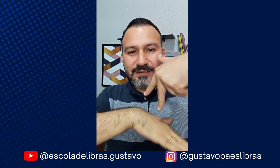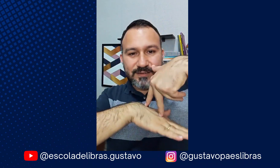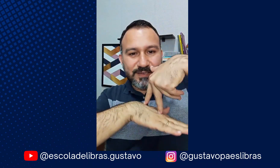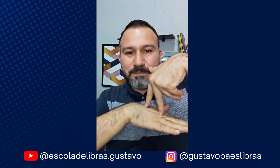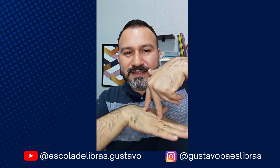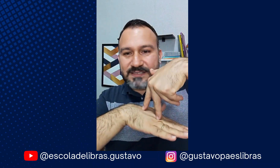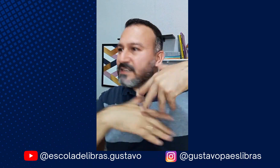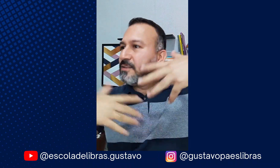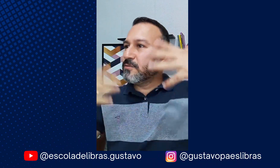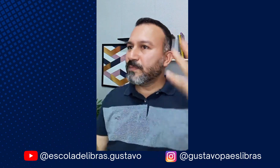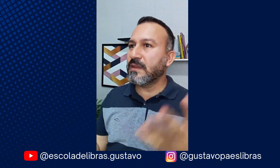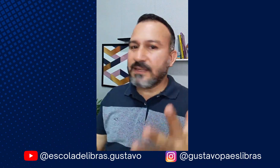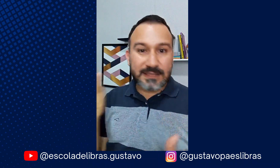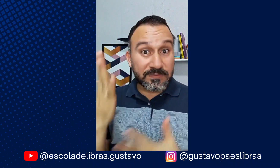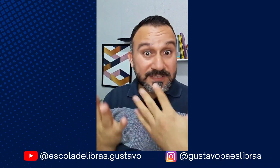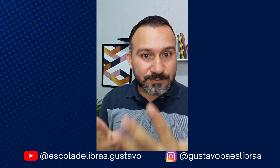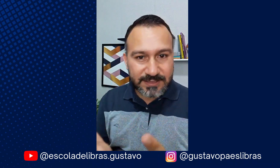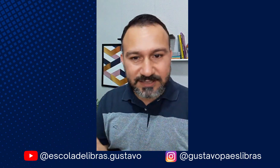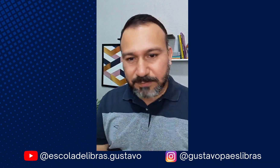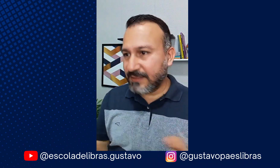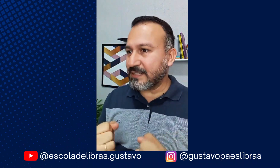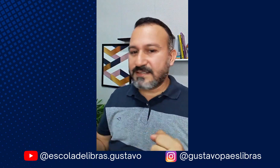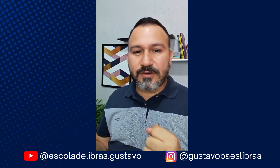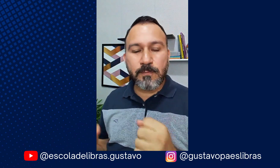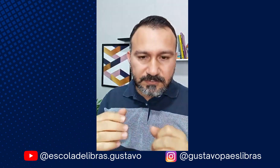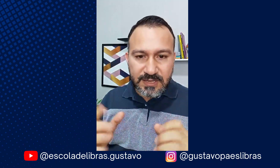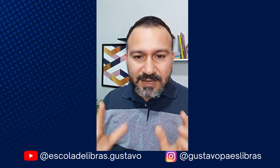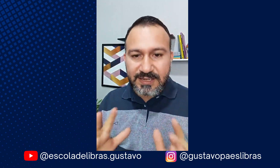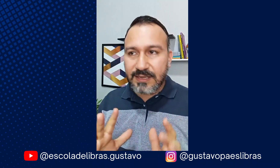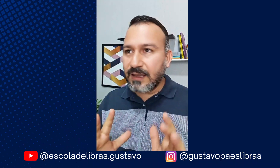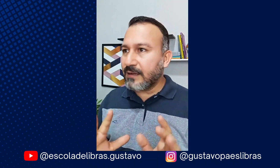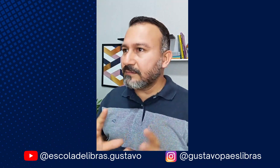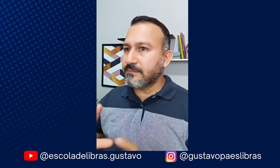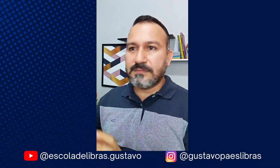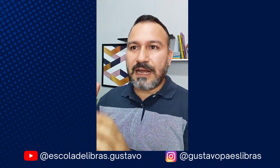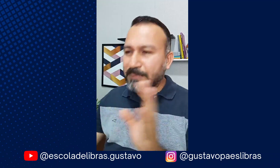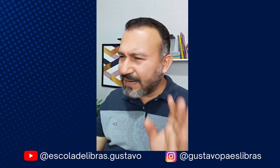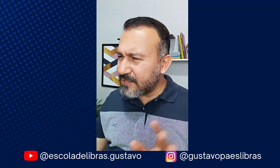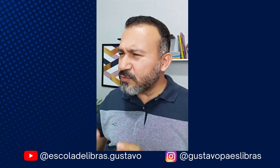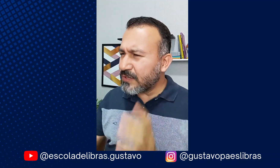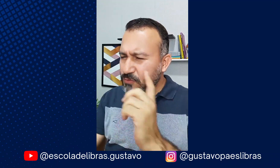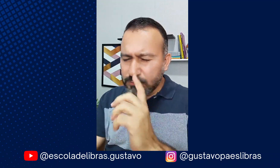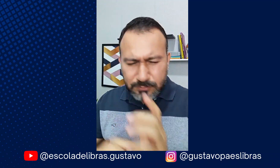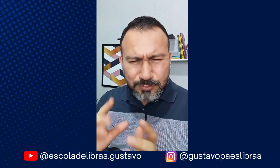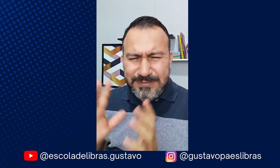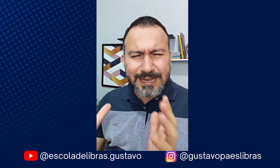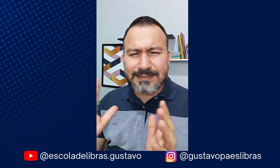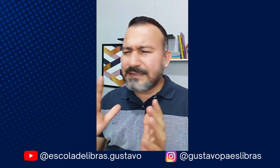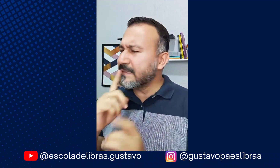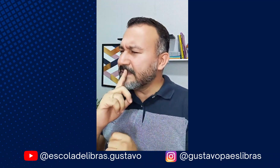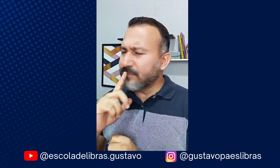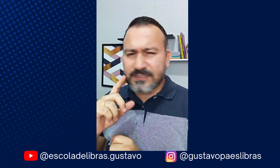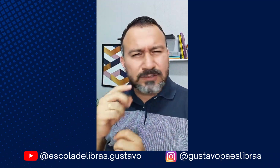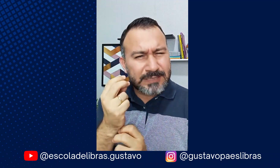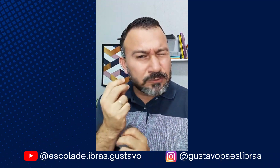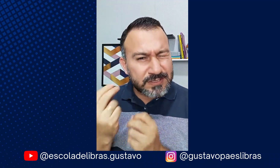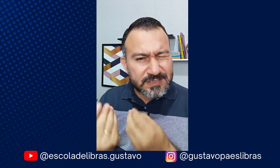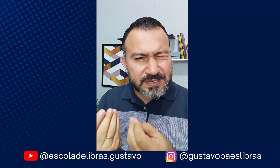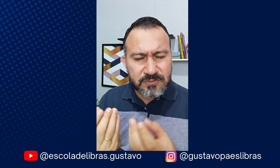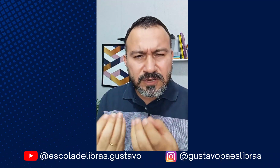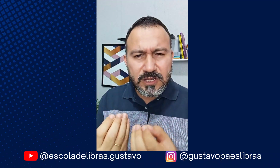né, em pezinho, e tá fazendo a interpretação, e aí Aparece um assunto do nada, assim, que você